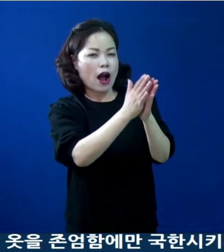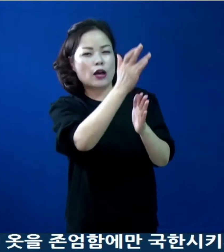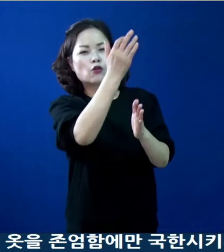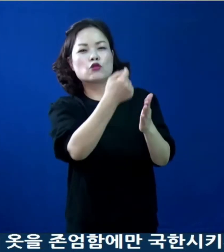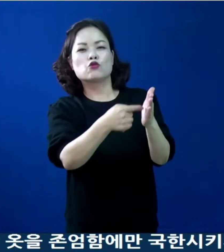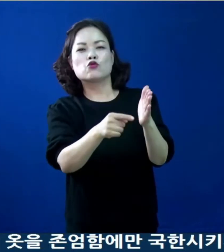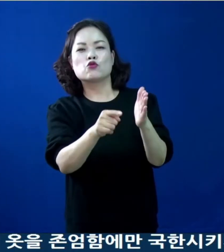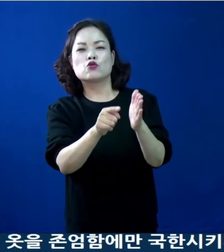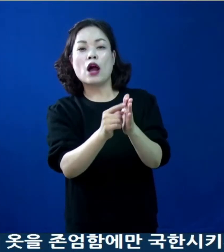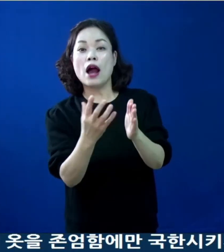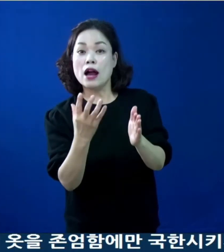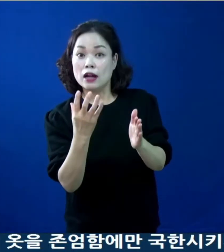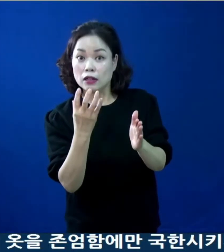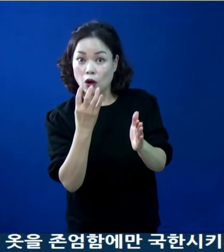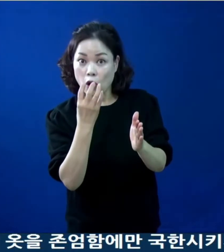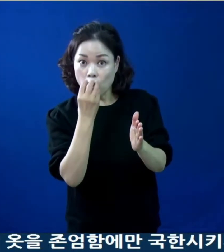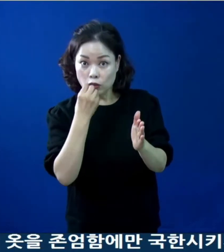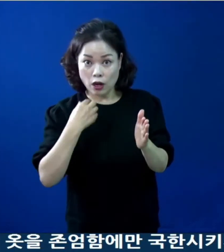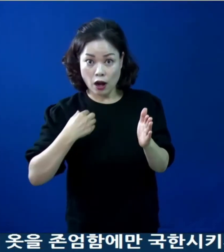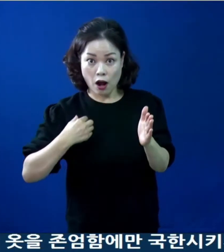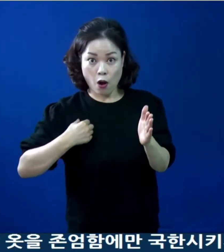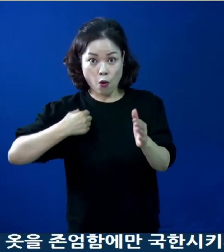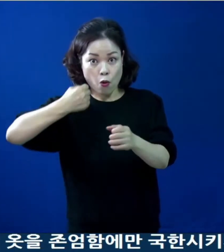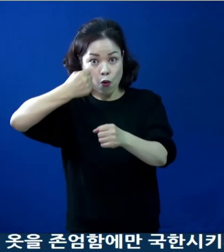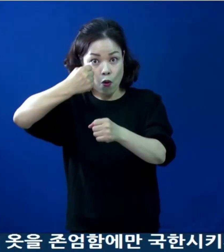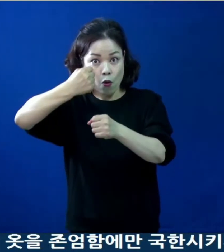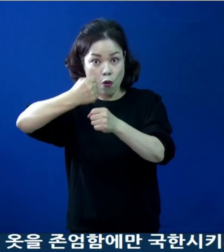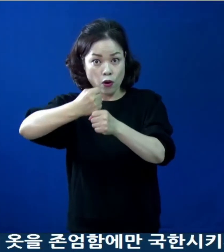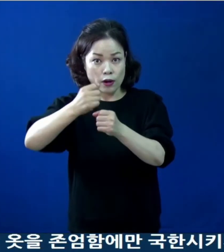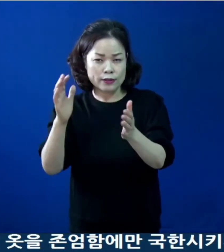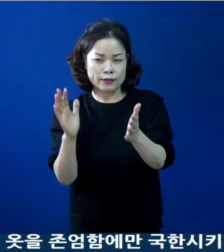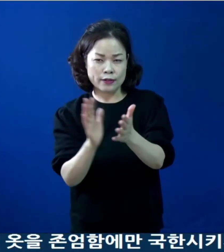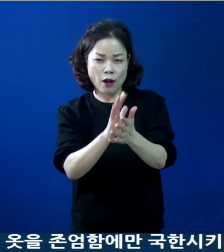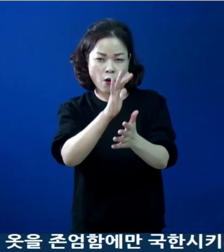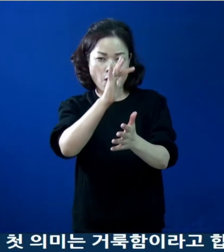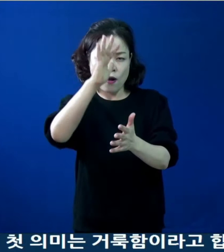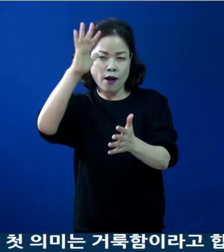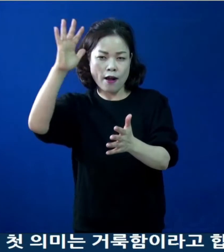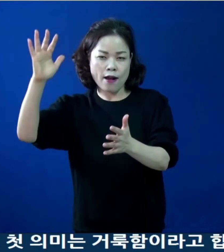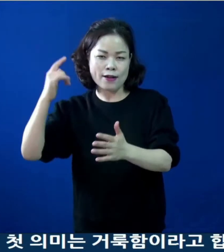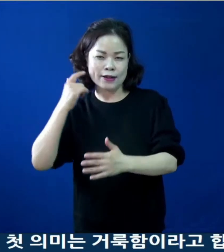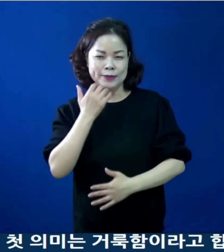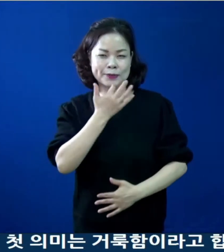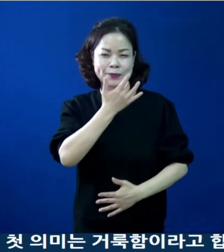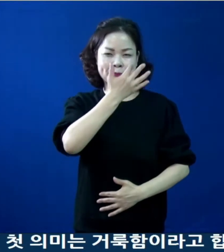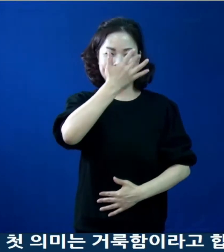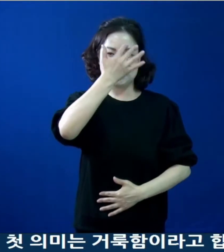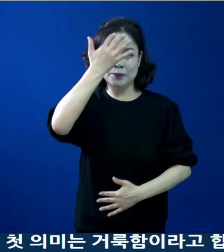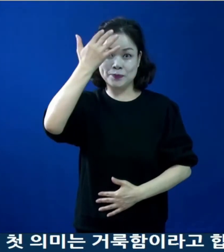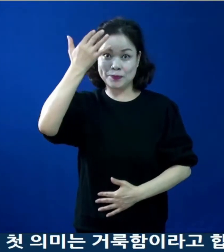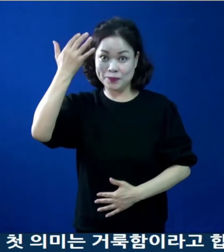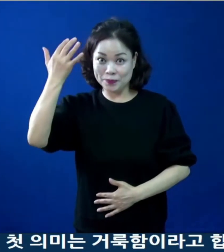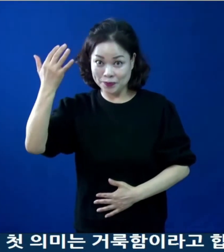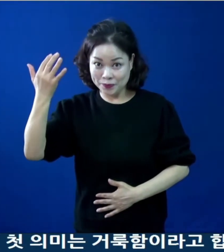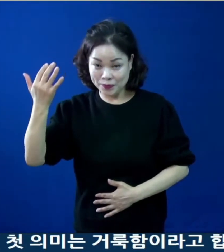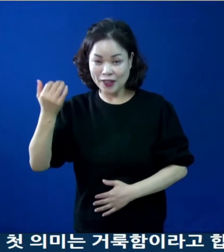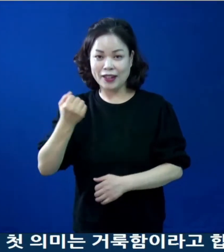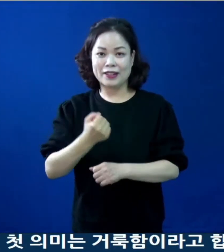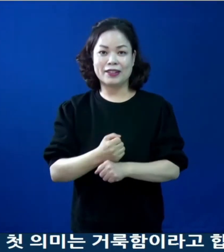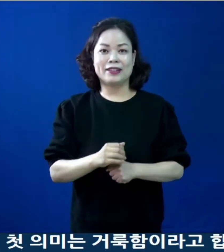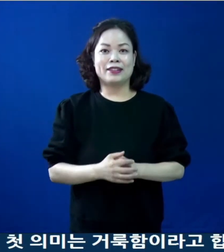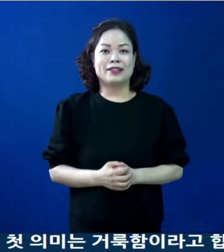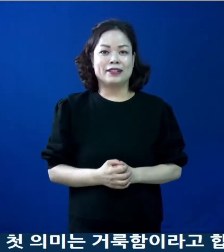위하여 거룩한 옷을 지어 영화롭고 아름답게 할지니라.